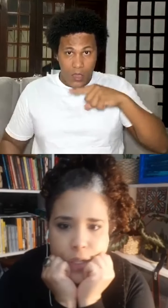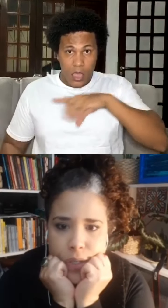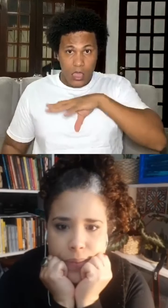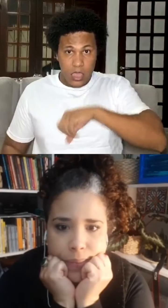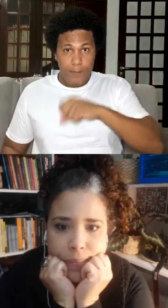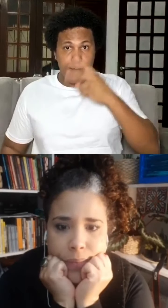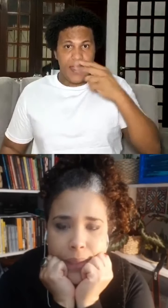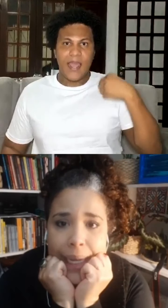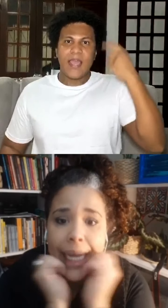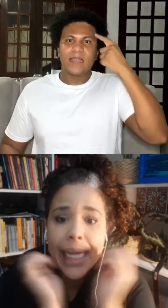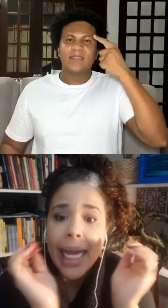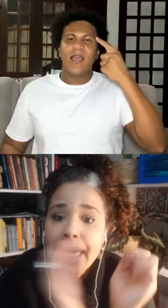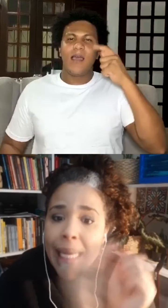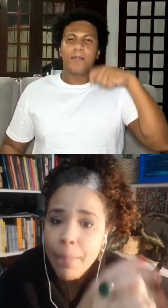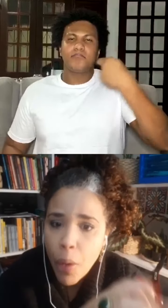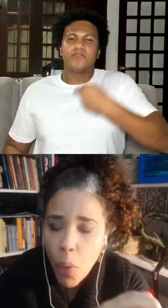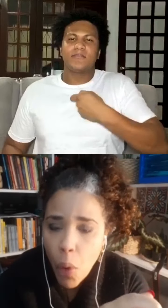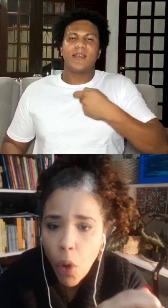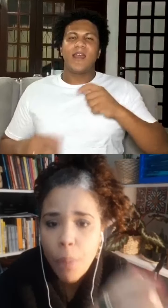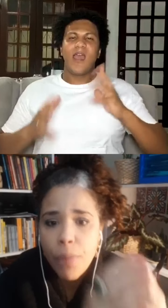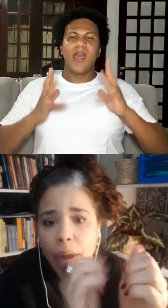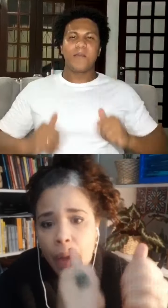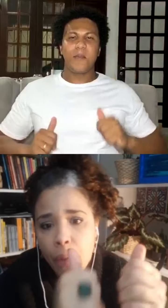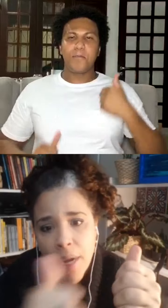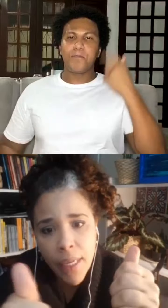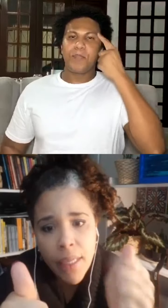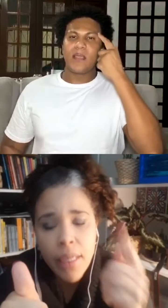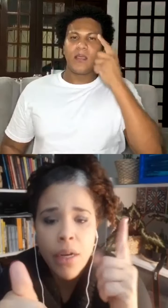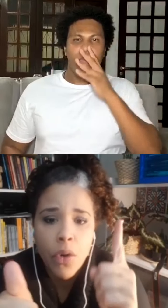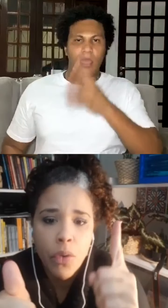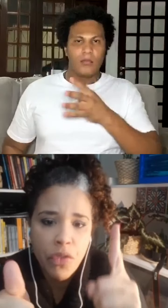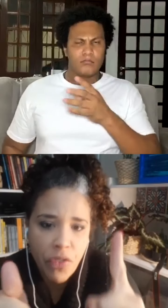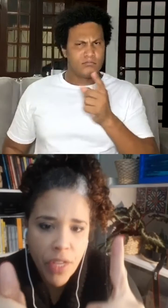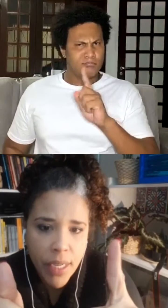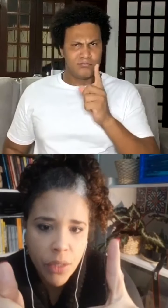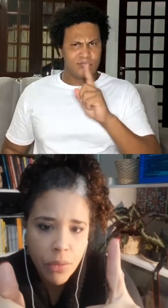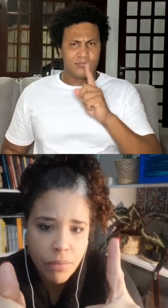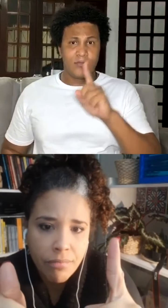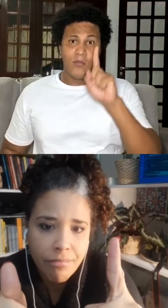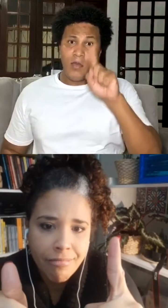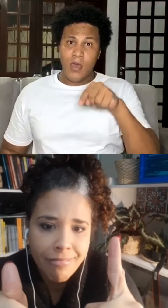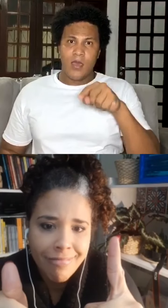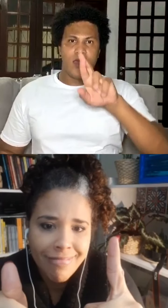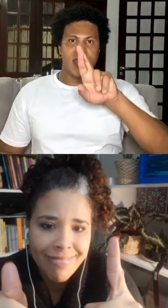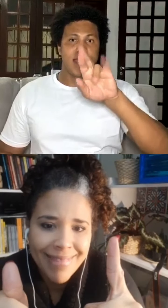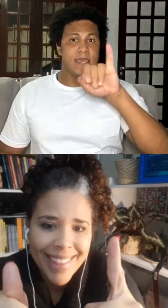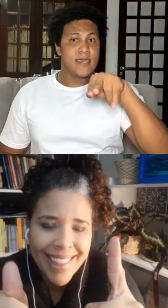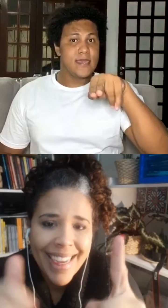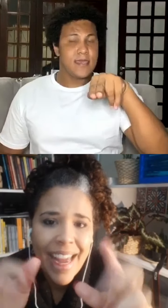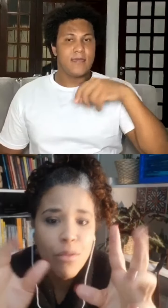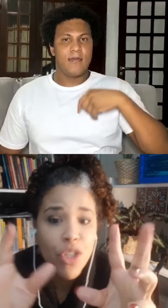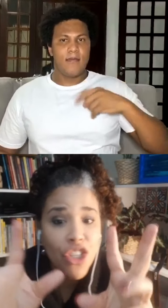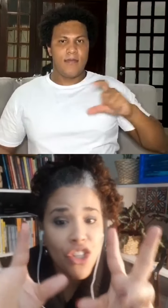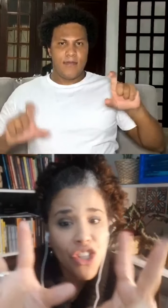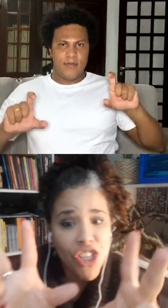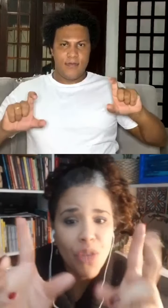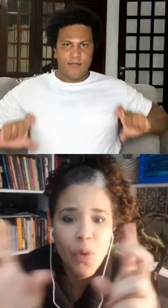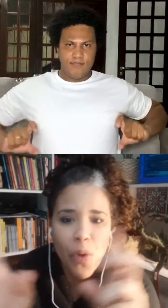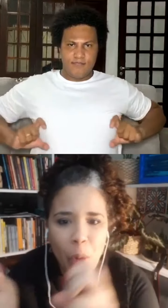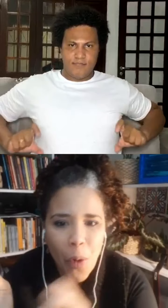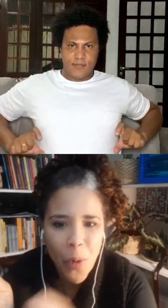verdade. Quem limpa o corpo é o rim, o fígado, é o xixi,